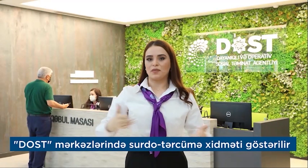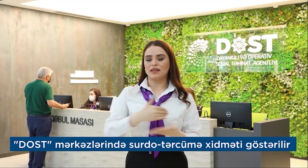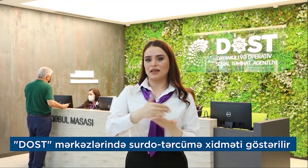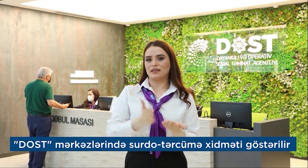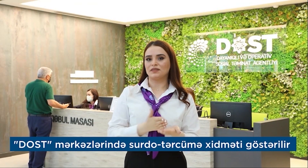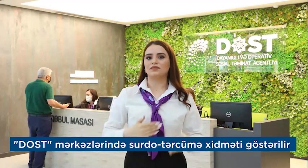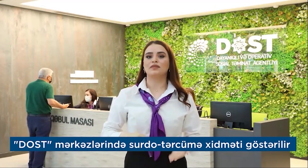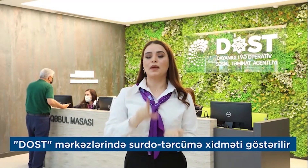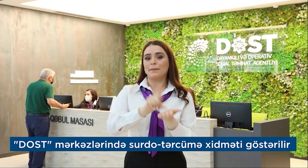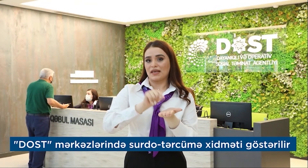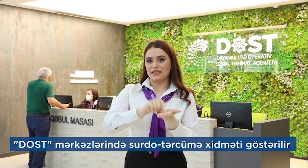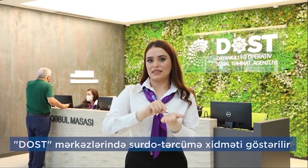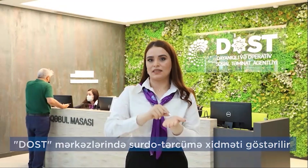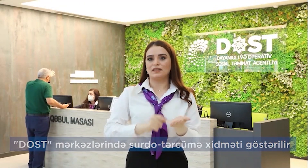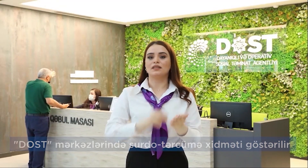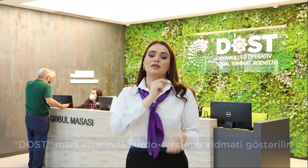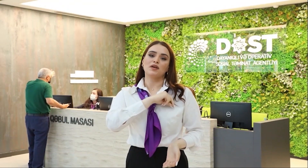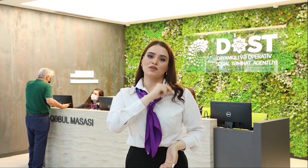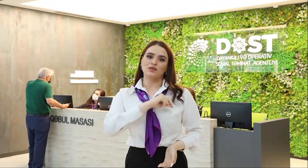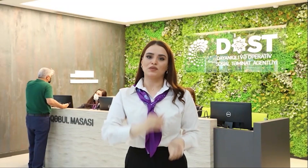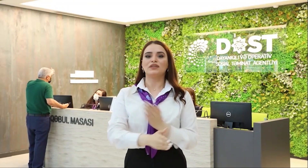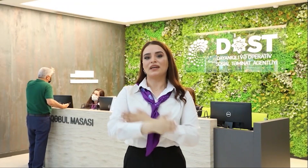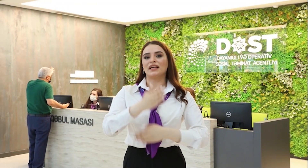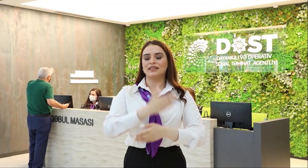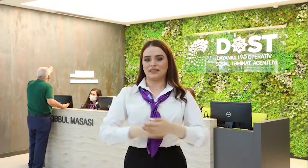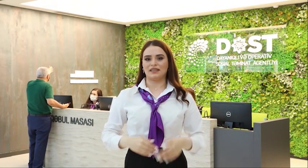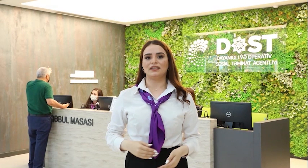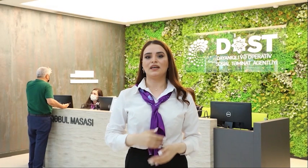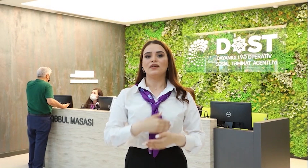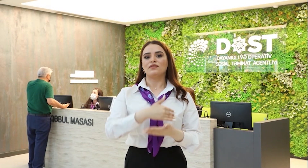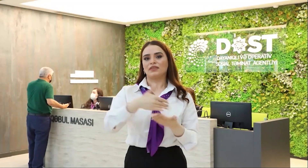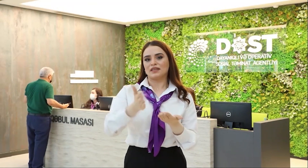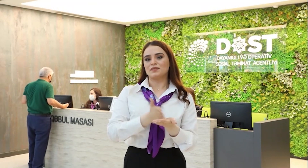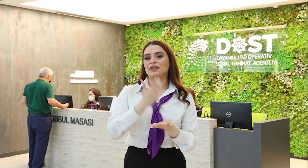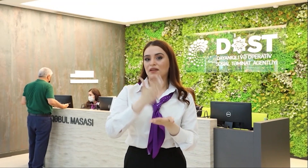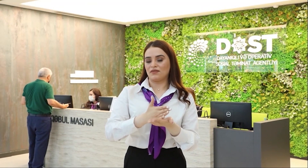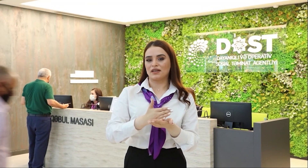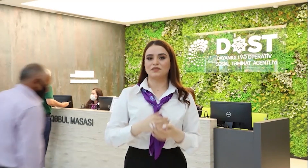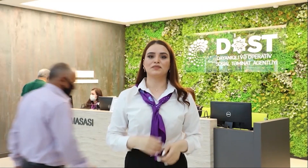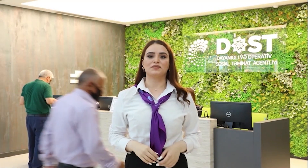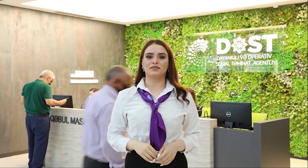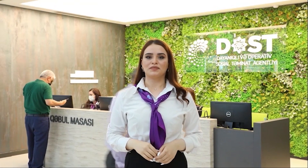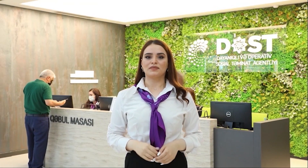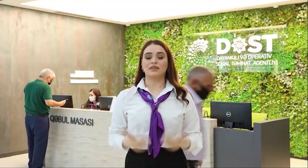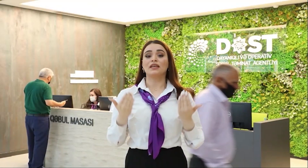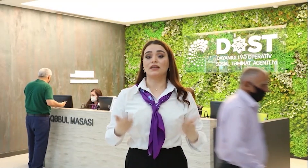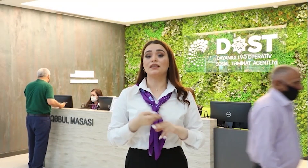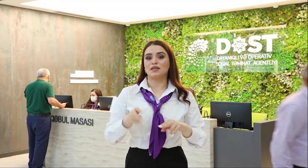pensiya, məşğulluq, əlillik və s. üzrə xidmətlər göstərilir. İndi bu xidmətlərdən eşitmə